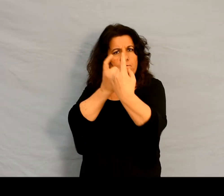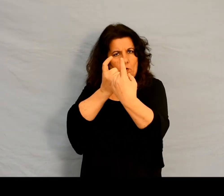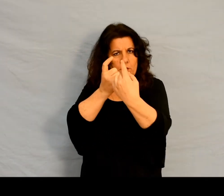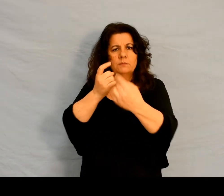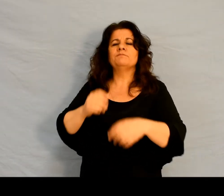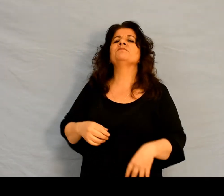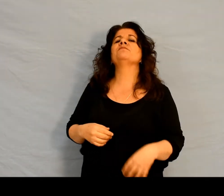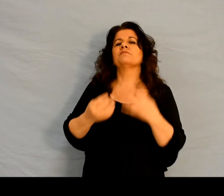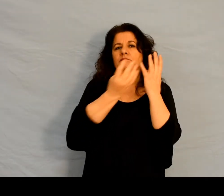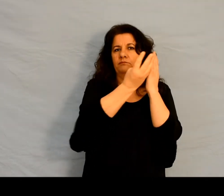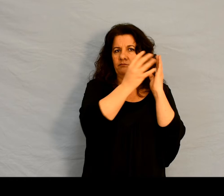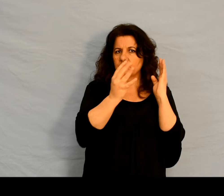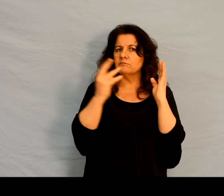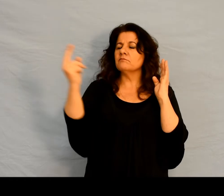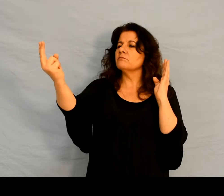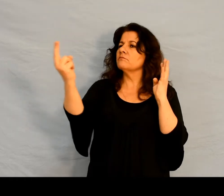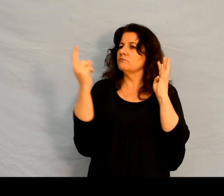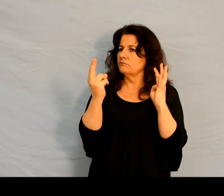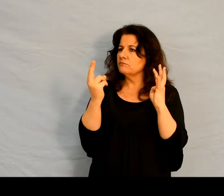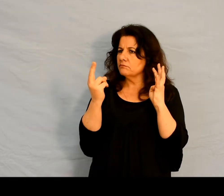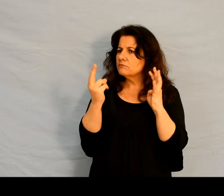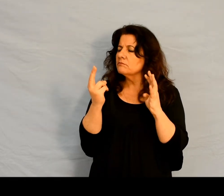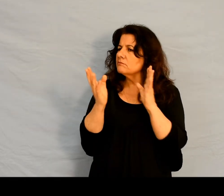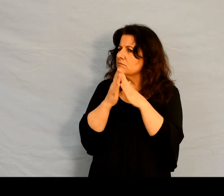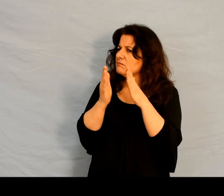votre fils, et vous dites qu'il est né aveugle.